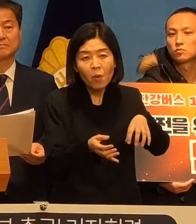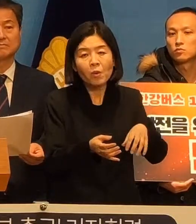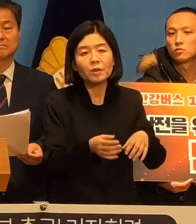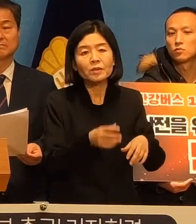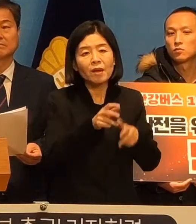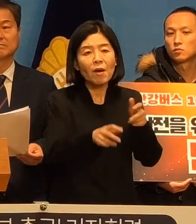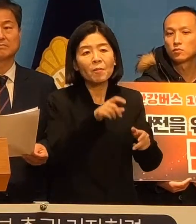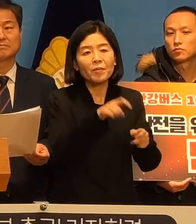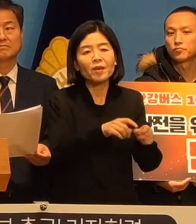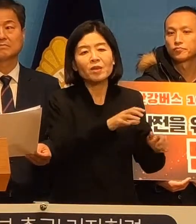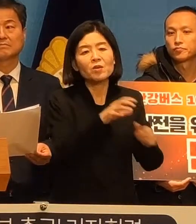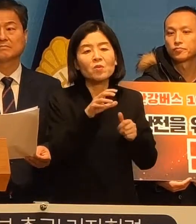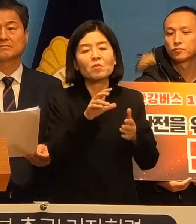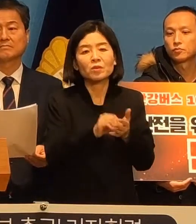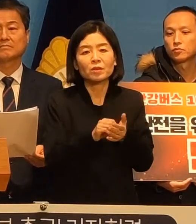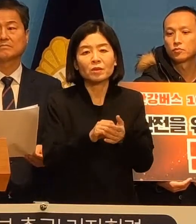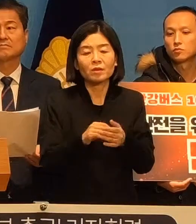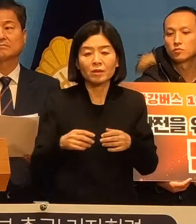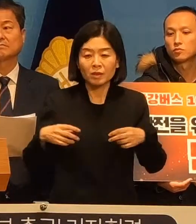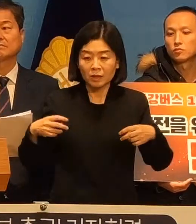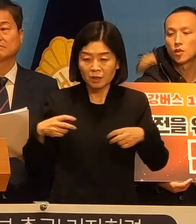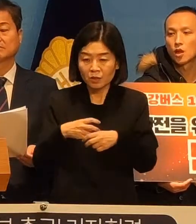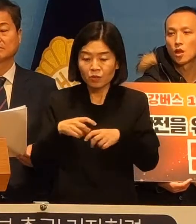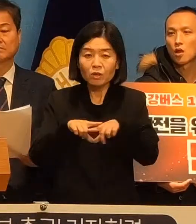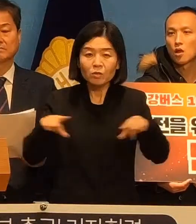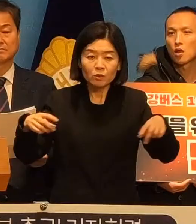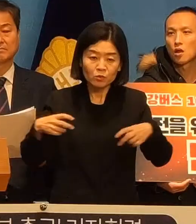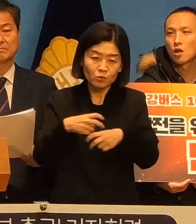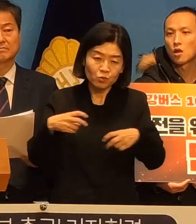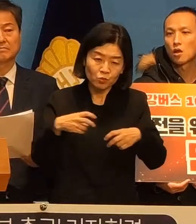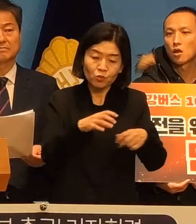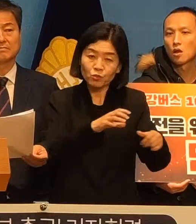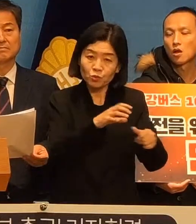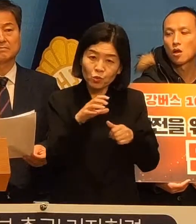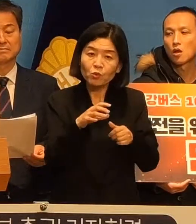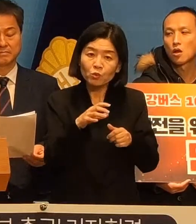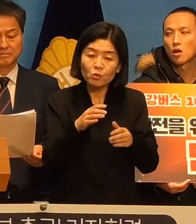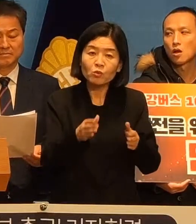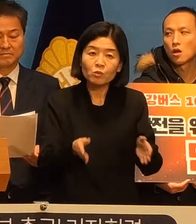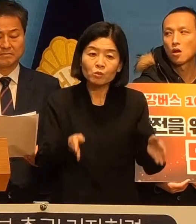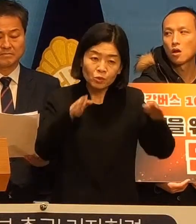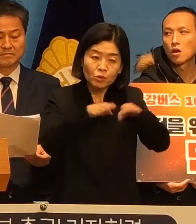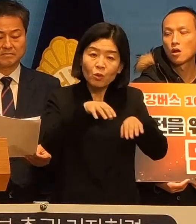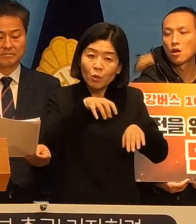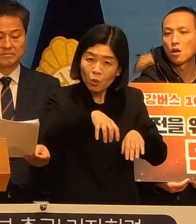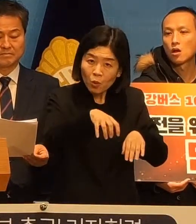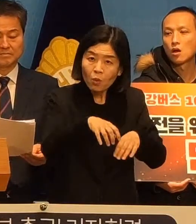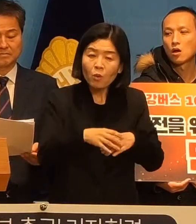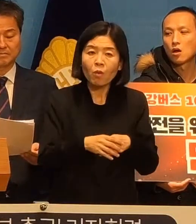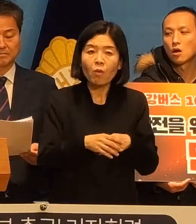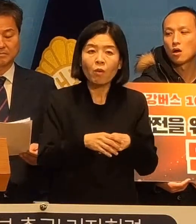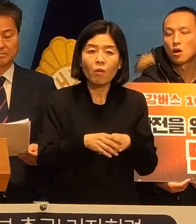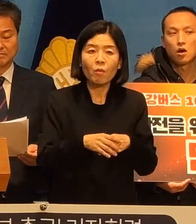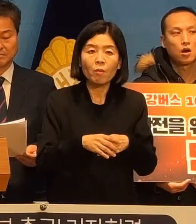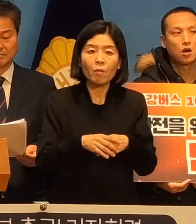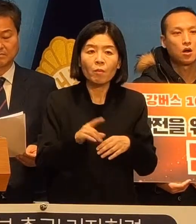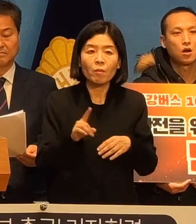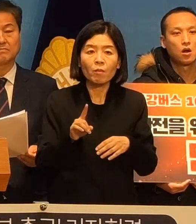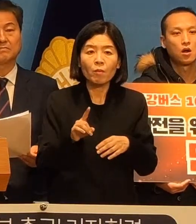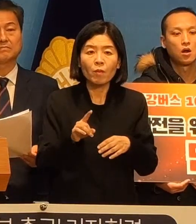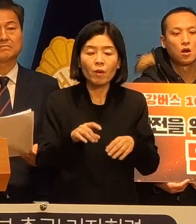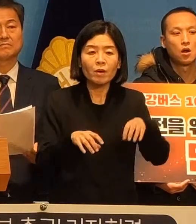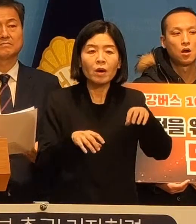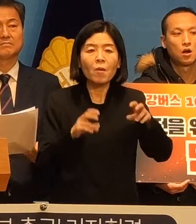부분입니다. 즉 대중교통 이용 시설이기 때문에 대중교통을 통해 이용을 통해서 나타나는 적자를